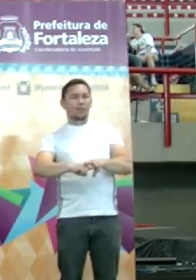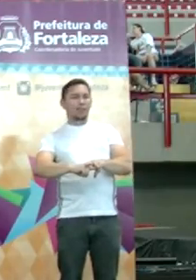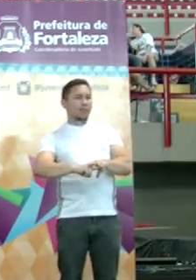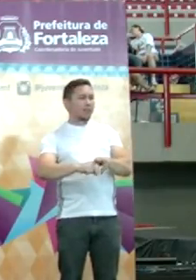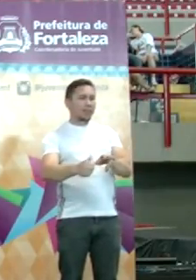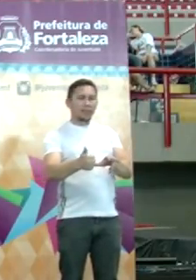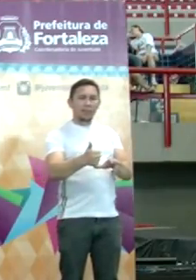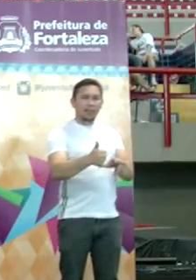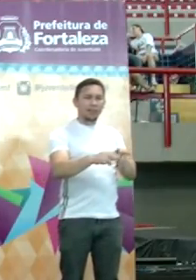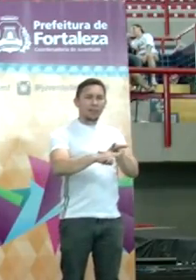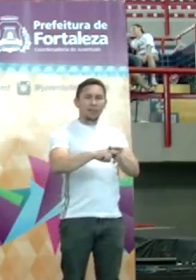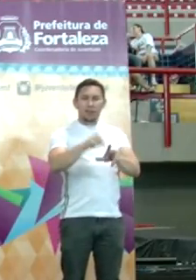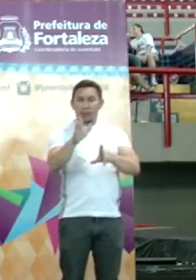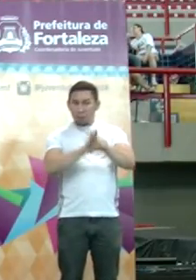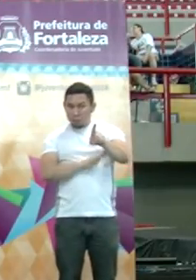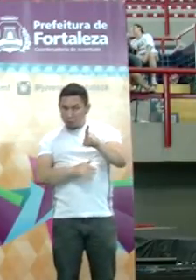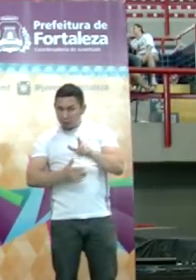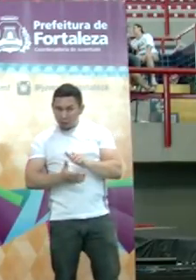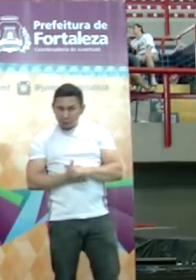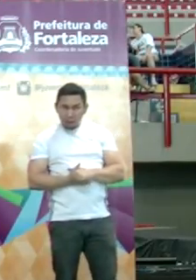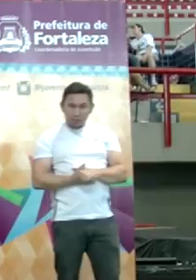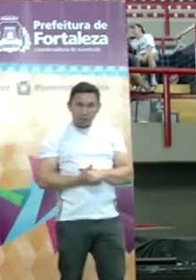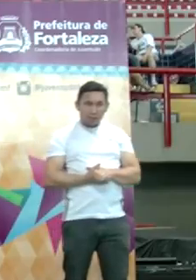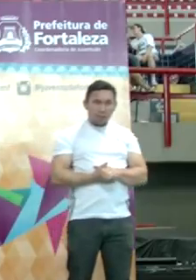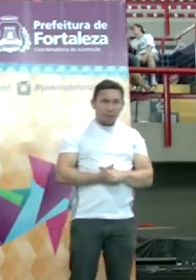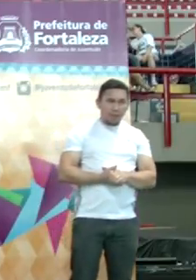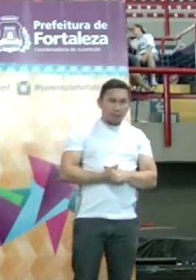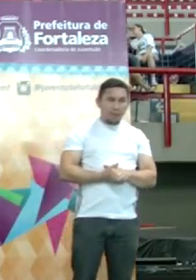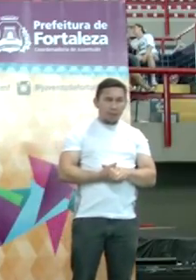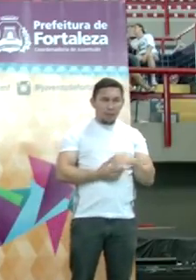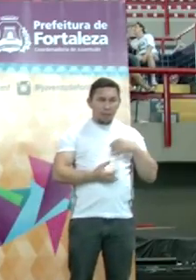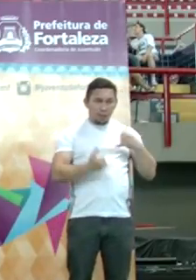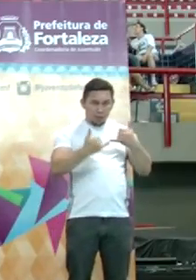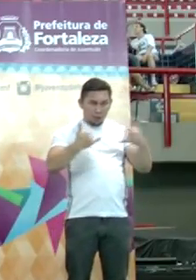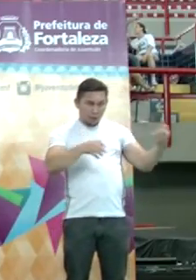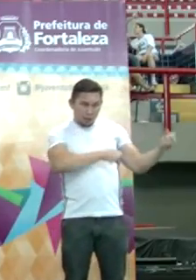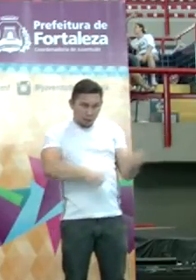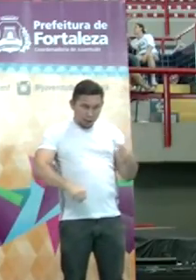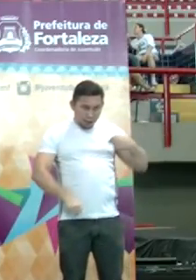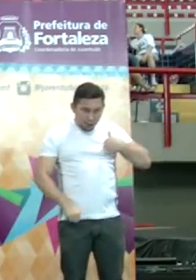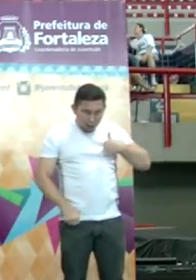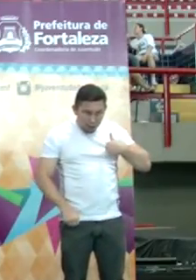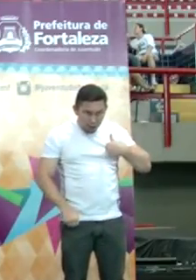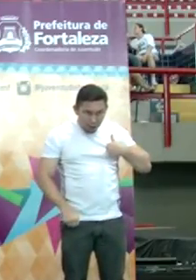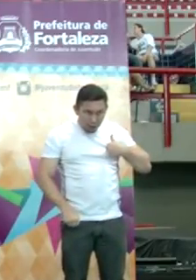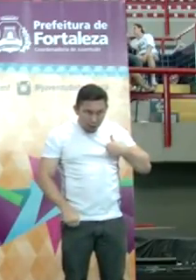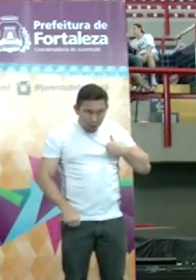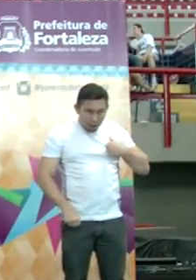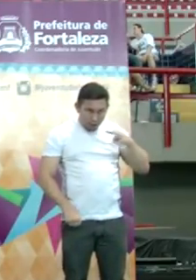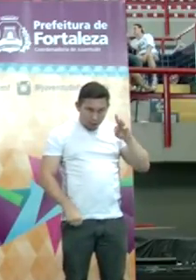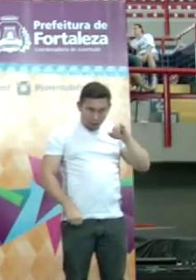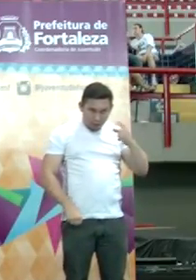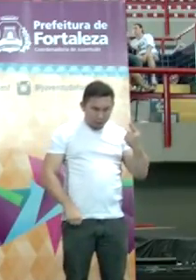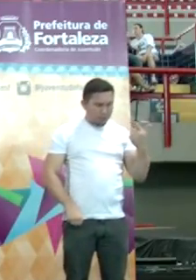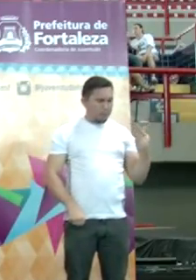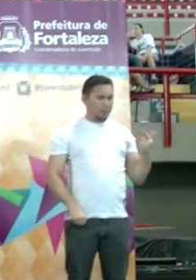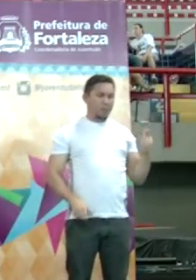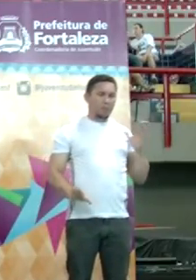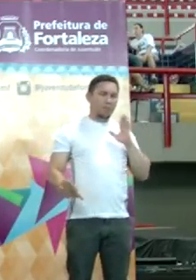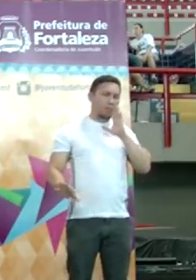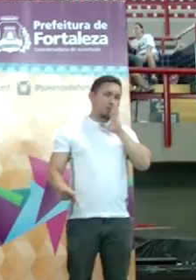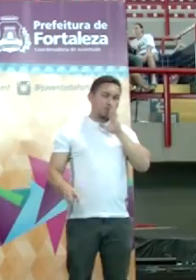Beleza? Eu pergunto para vocês, tem algum fio me puxando? Fio? Tem tração?